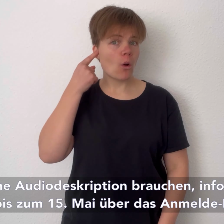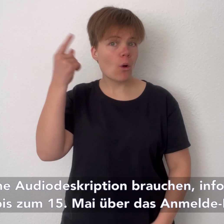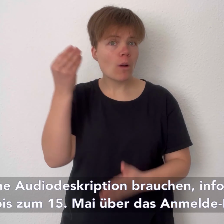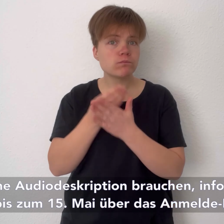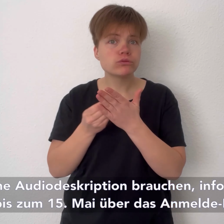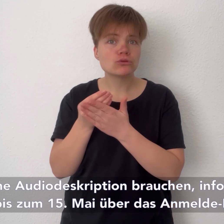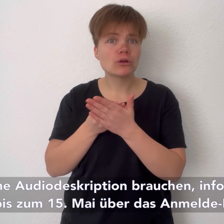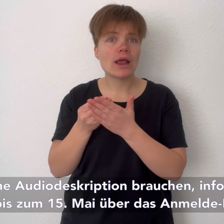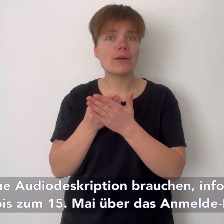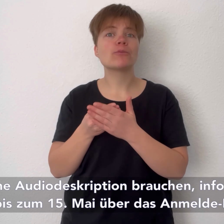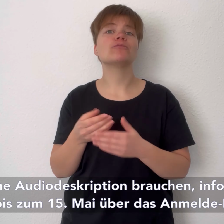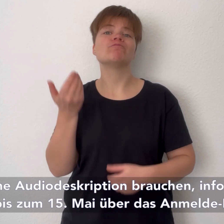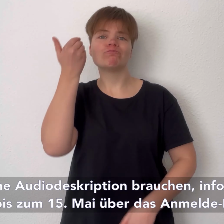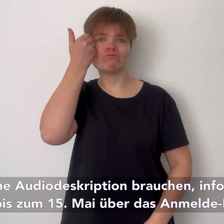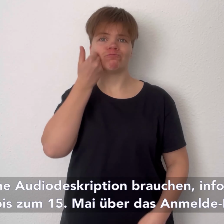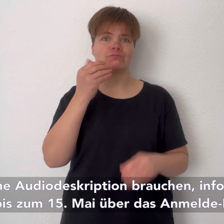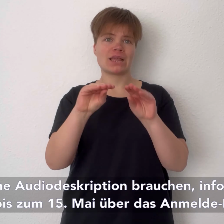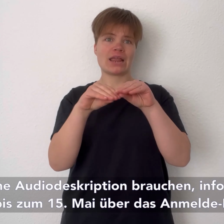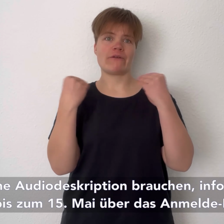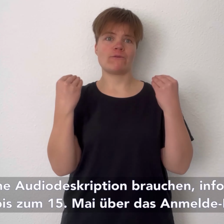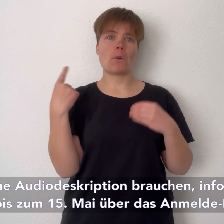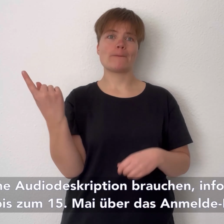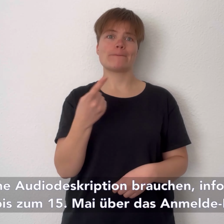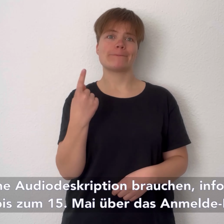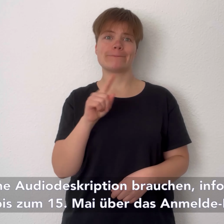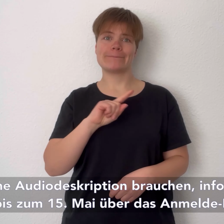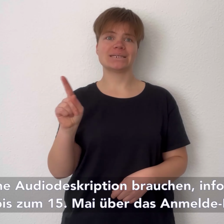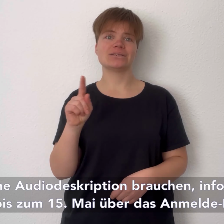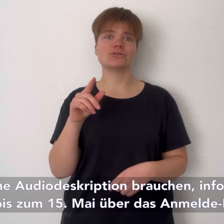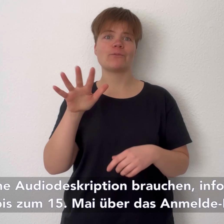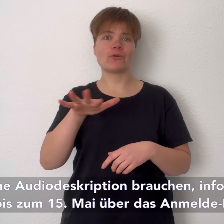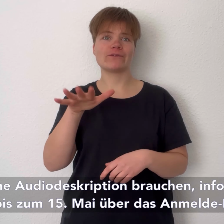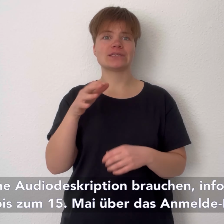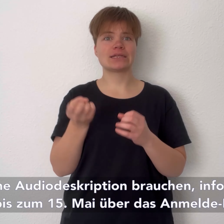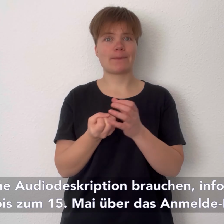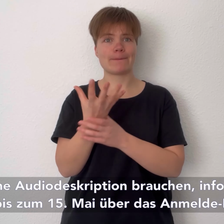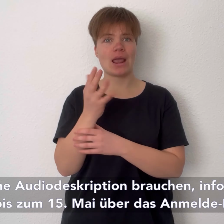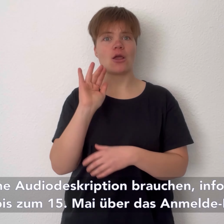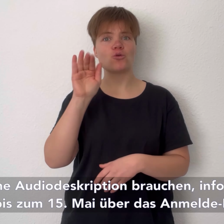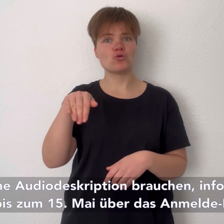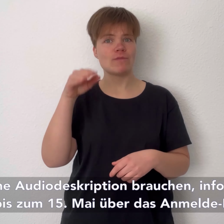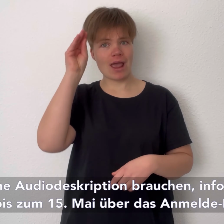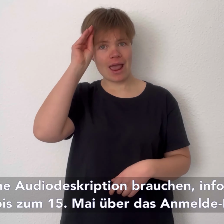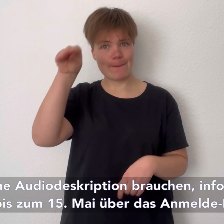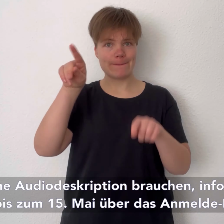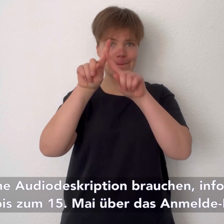Audiodeskription brauchen, informieren Sie uns bitte bis zum 15. Mai über das Anmeldeformular.